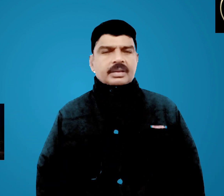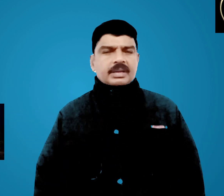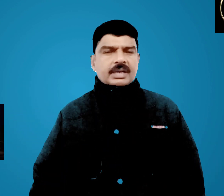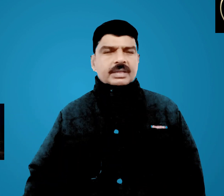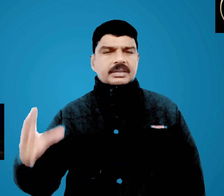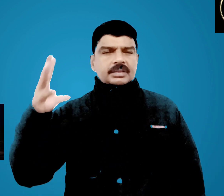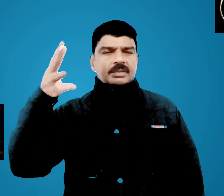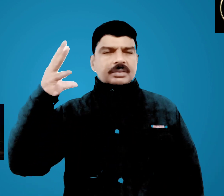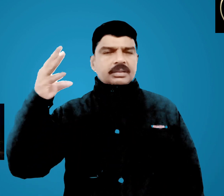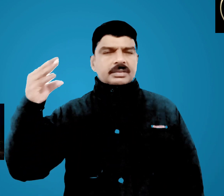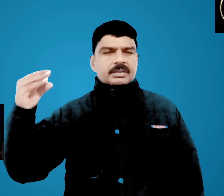रात